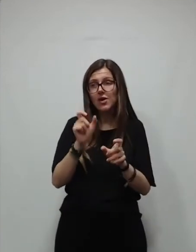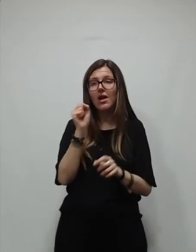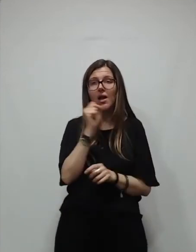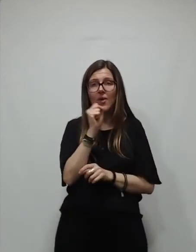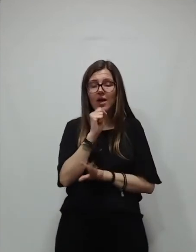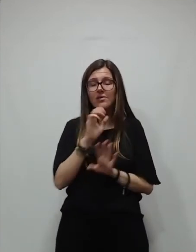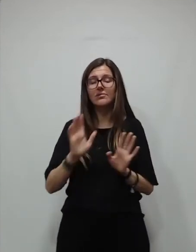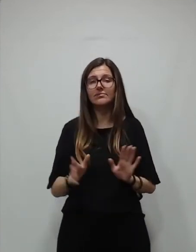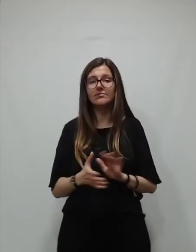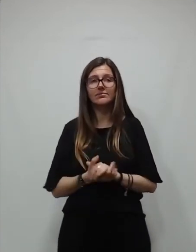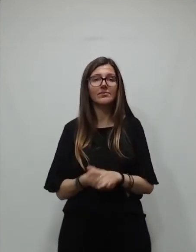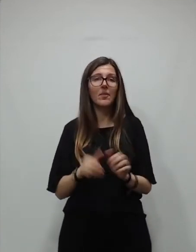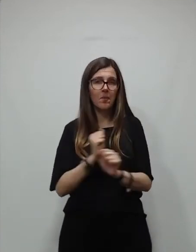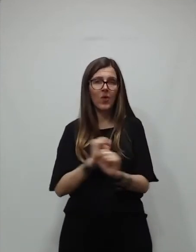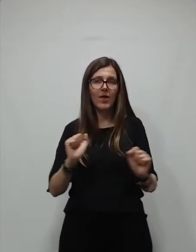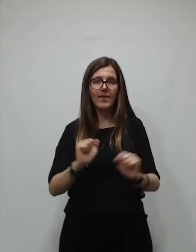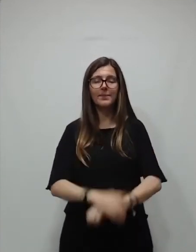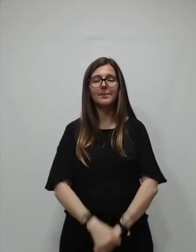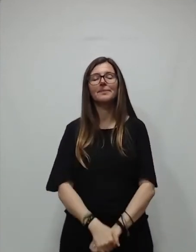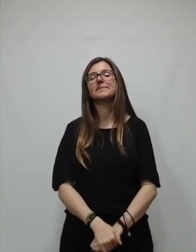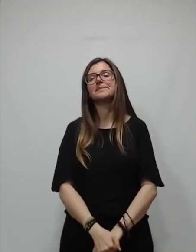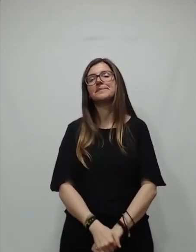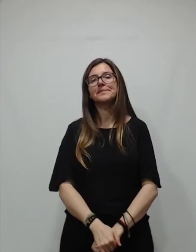mesa 1.